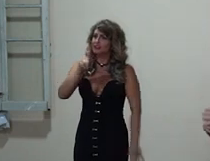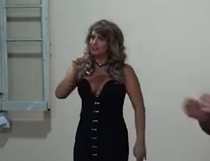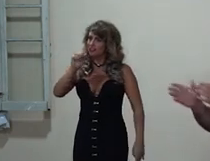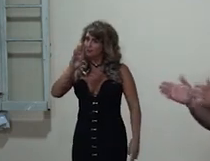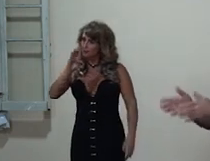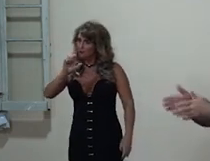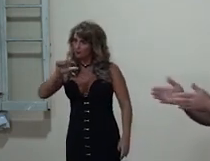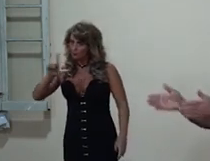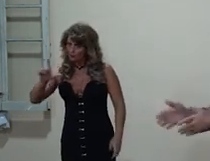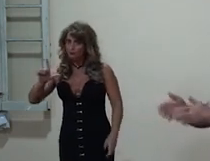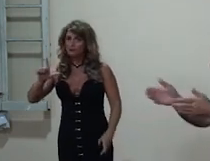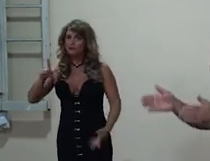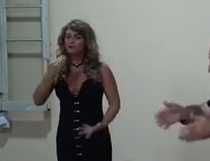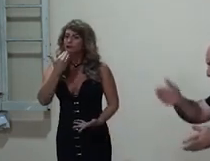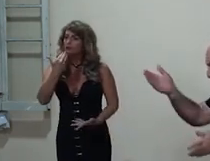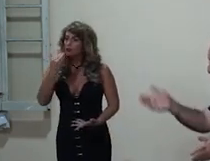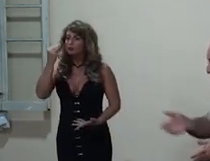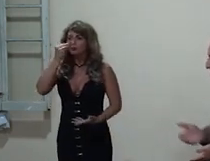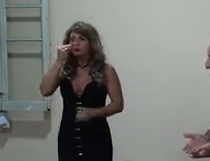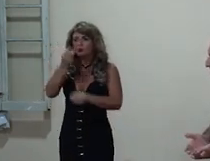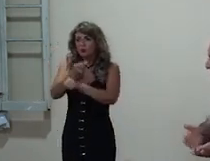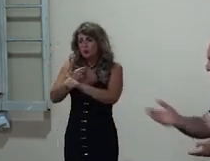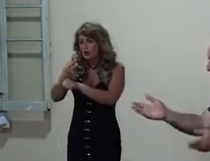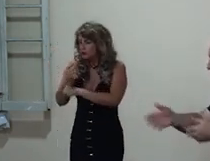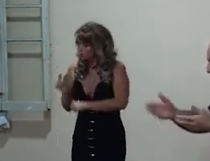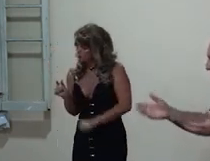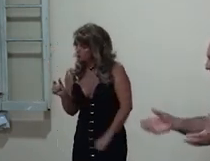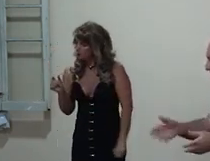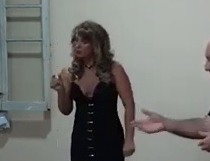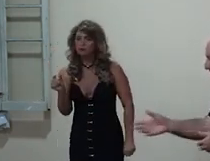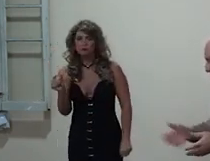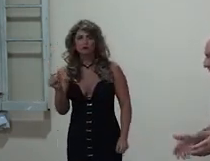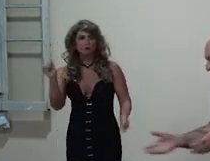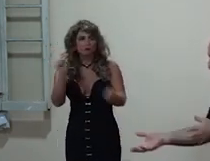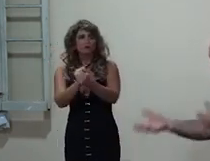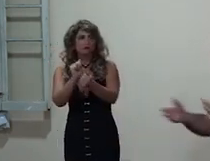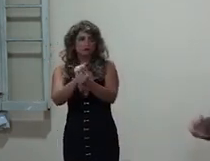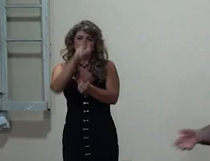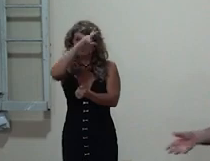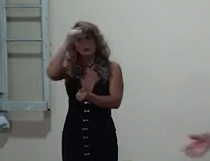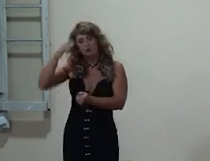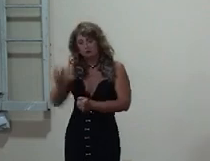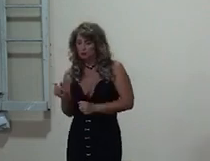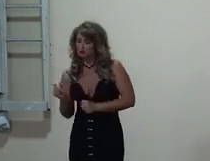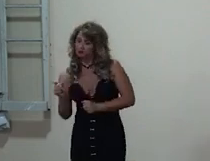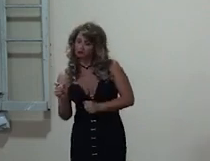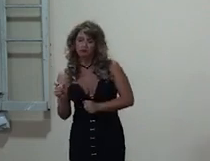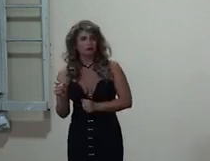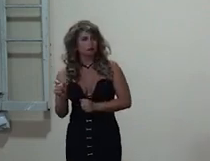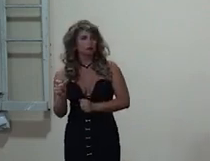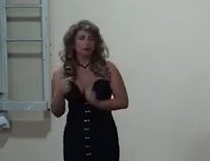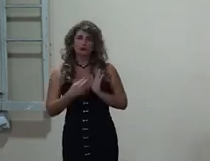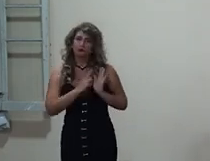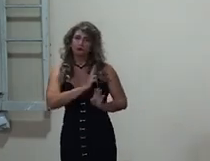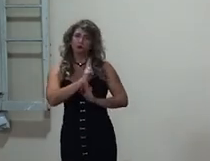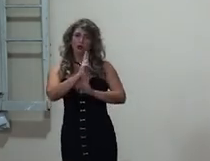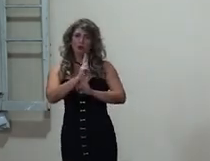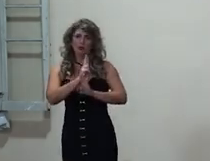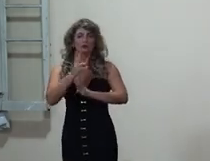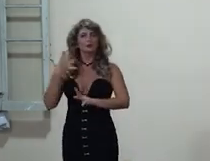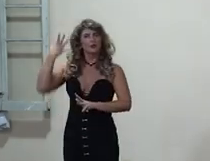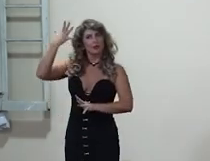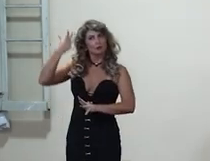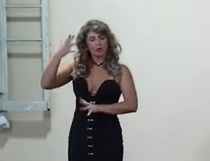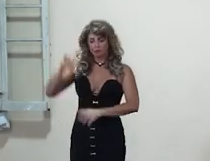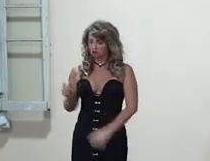para buscar lá um pendrive junto à prefeitura e tal, né? Eu estava representando a prefeitura porque eu queria levar a palestra